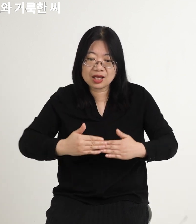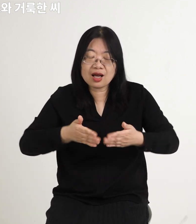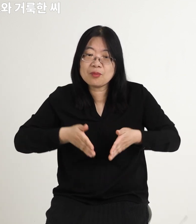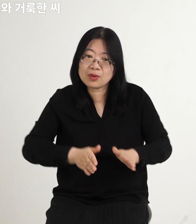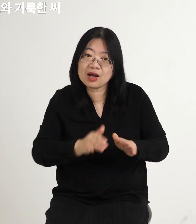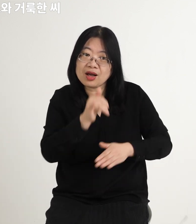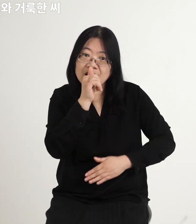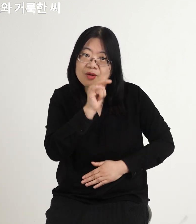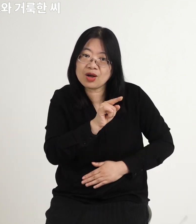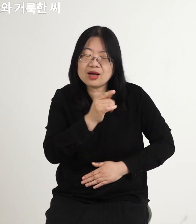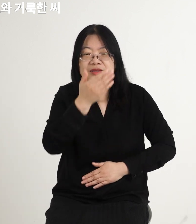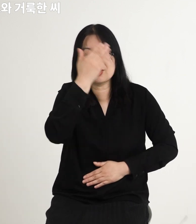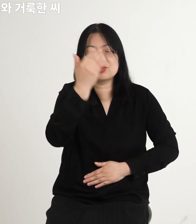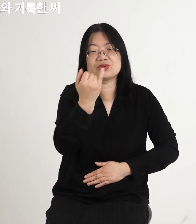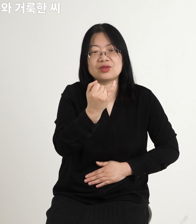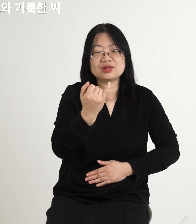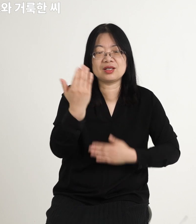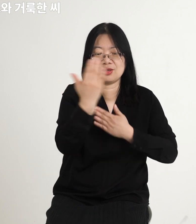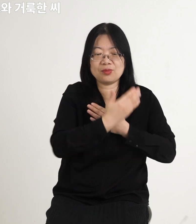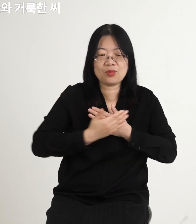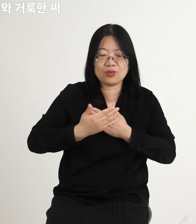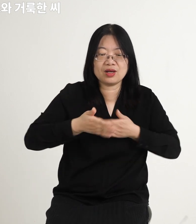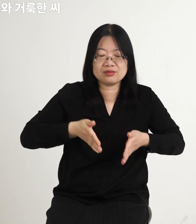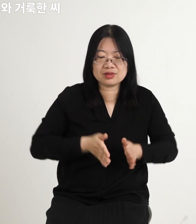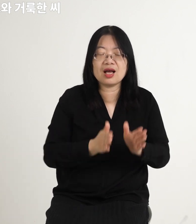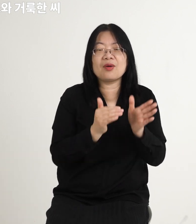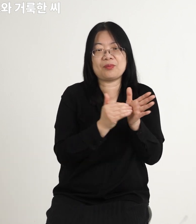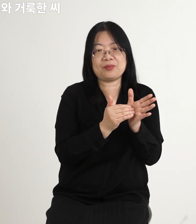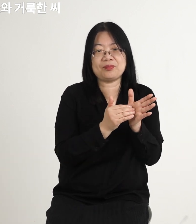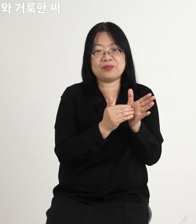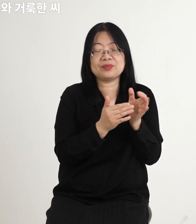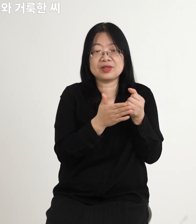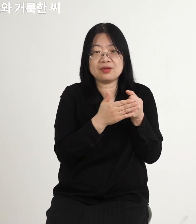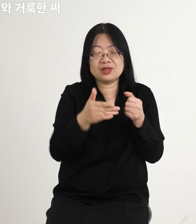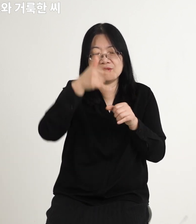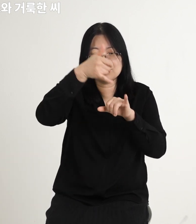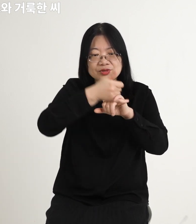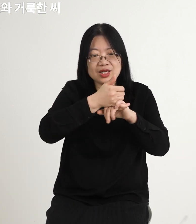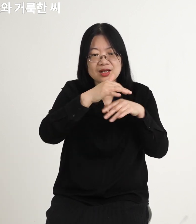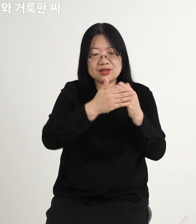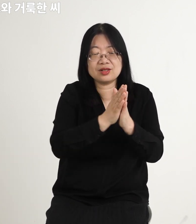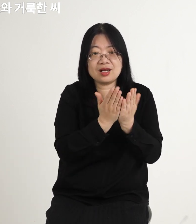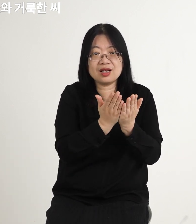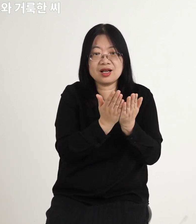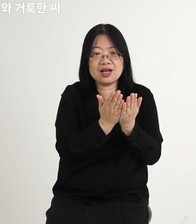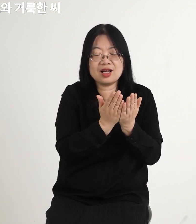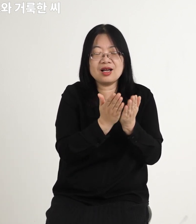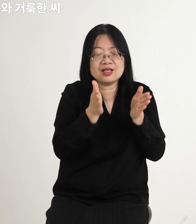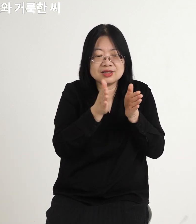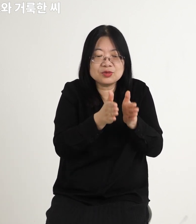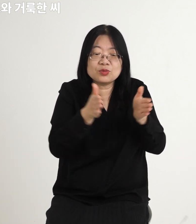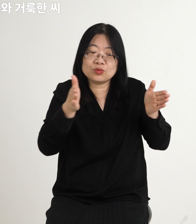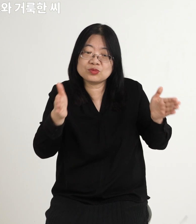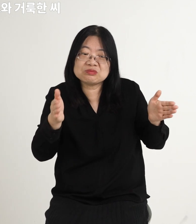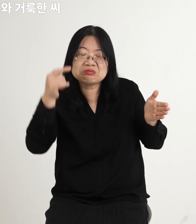그렇죠. 젊은 여자의 몸. 그러니까 그래서 구약에서는 넓은 개념의